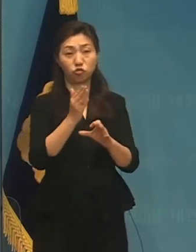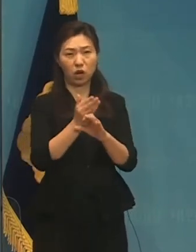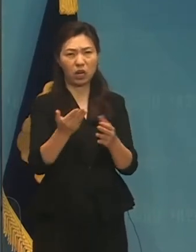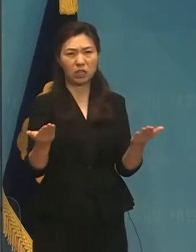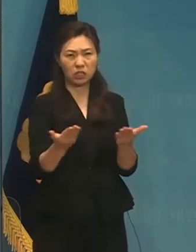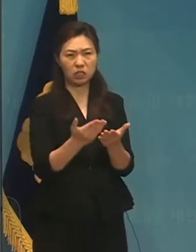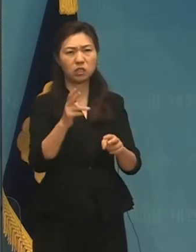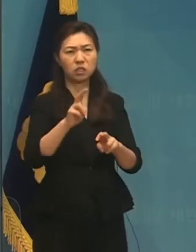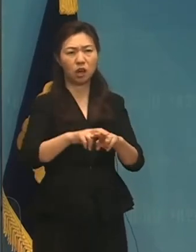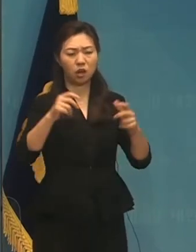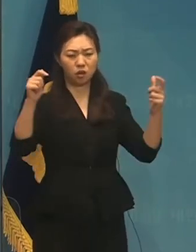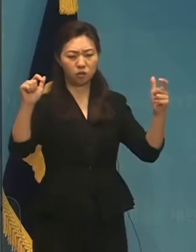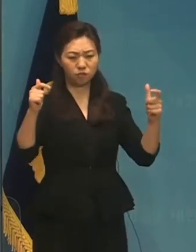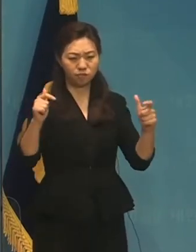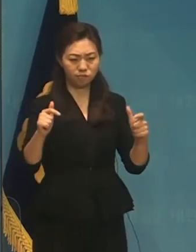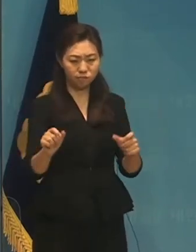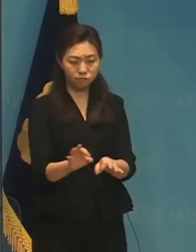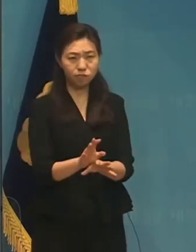소멸되고 있습니다.